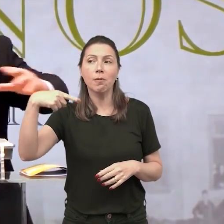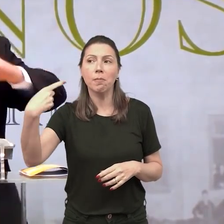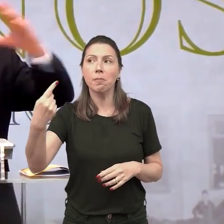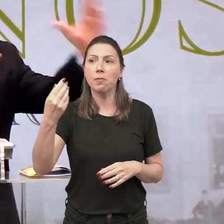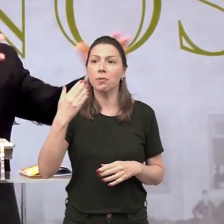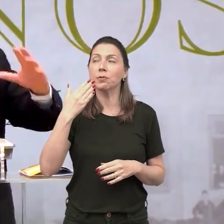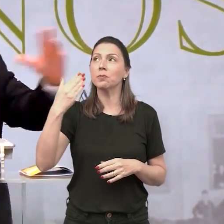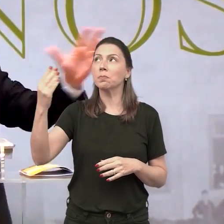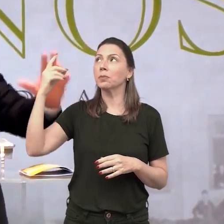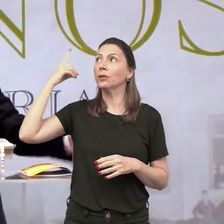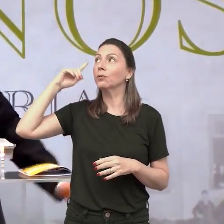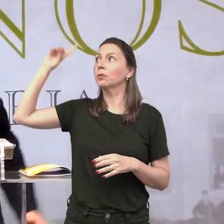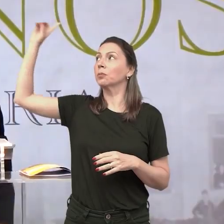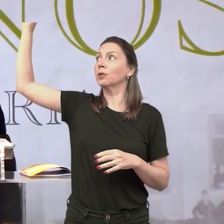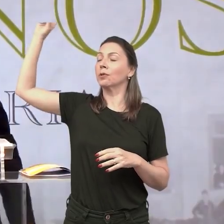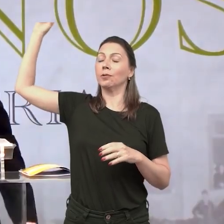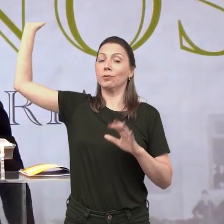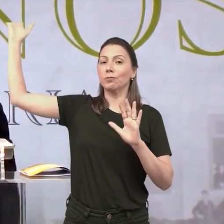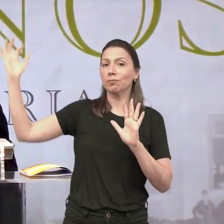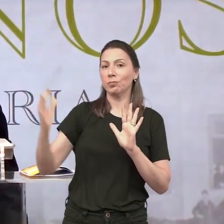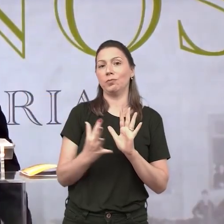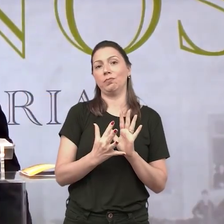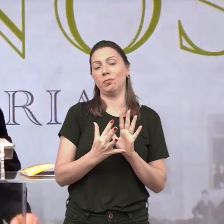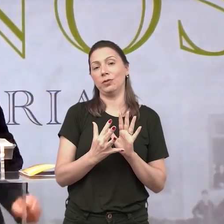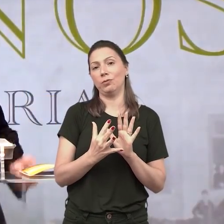quê? Consertando.